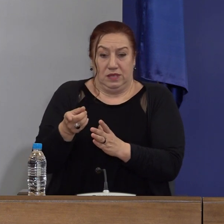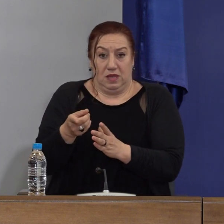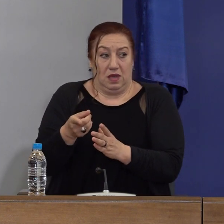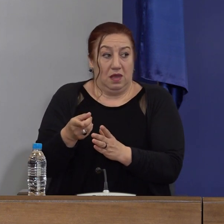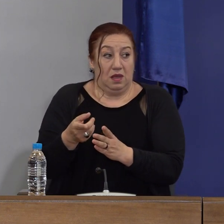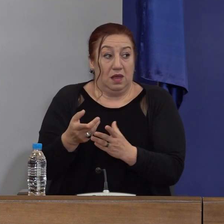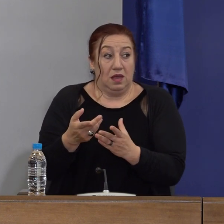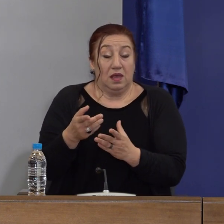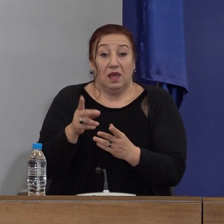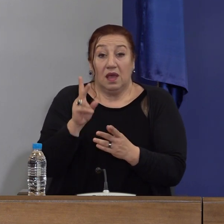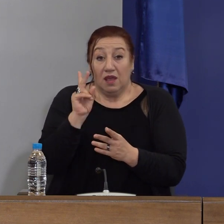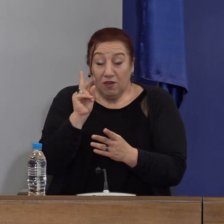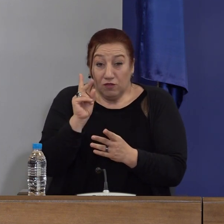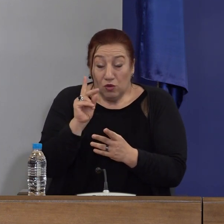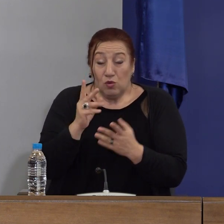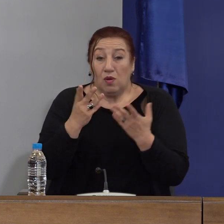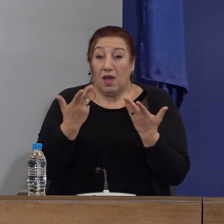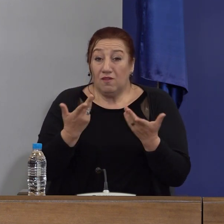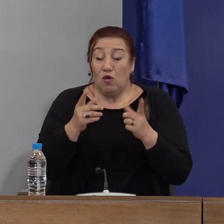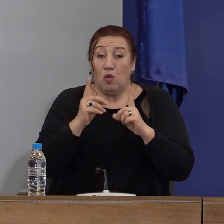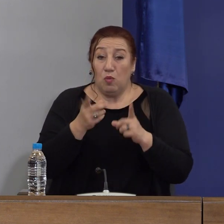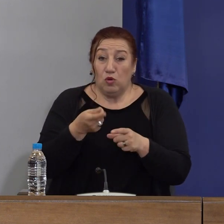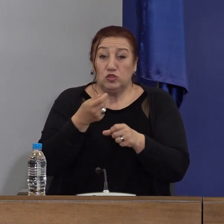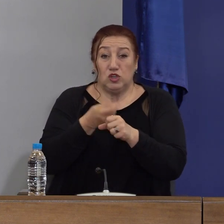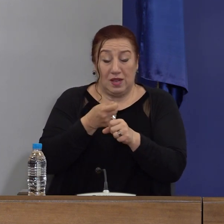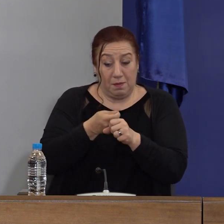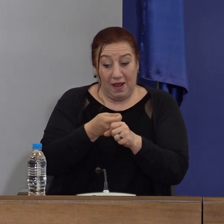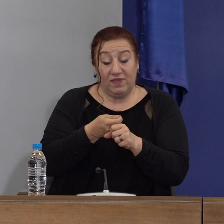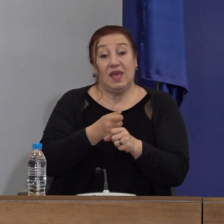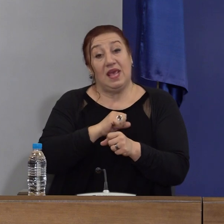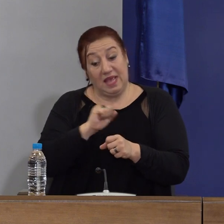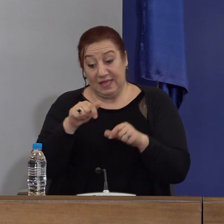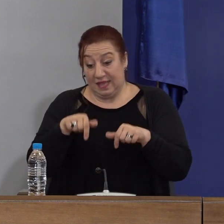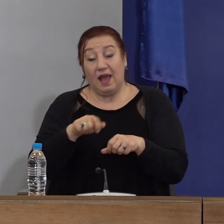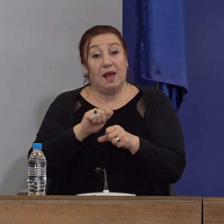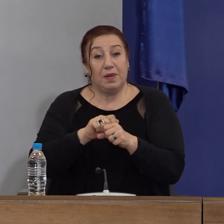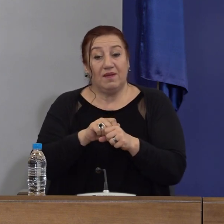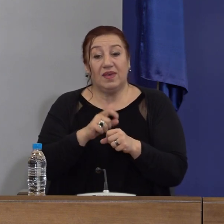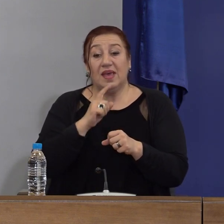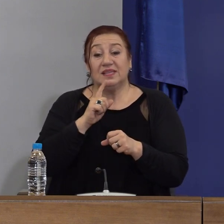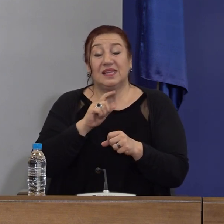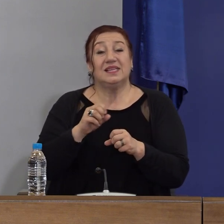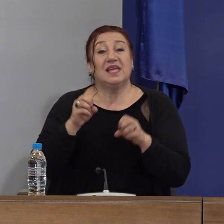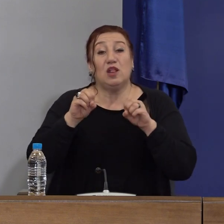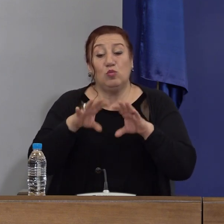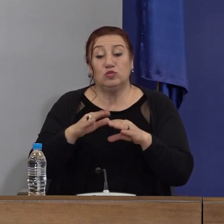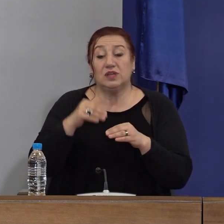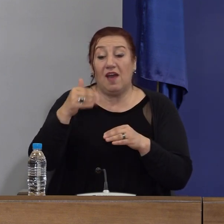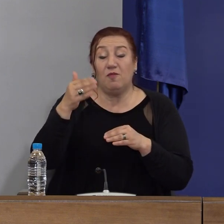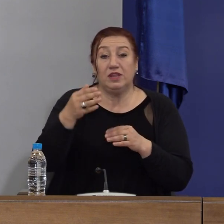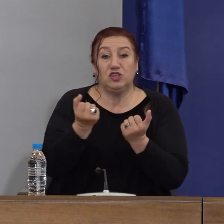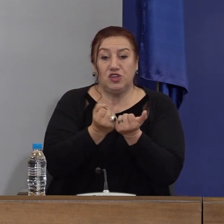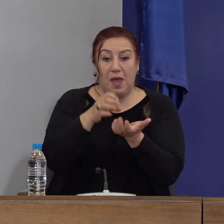този вирус там. И какво може да се прави и се прави за предотвратяване на подобни клъстърни прояви на